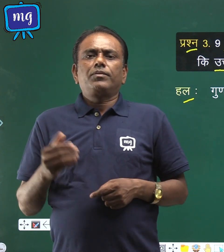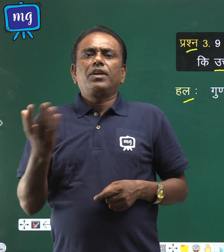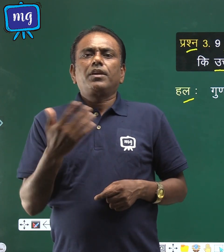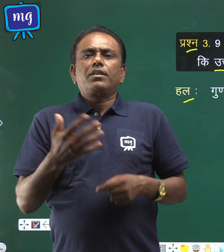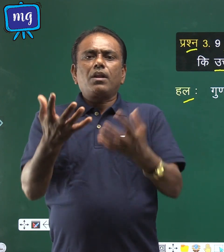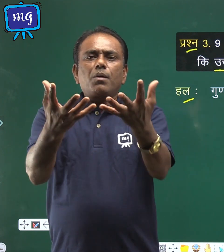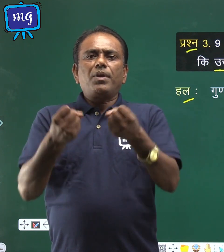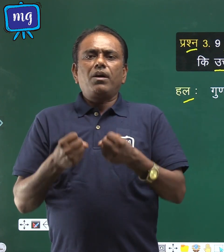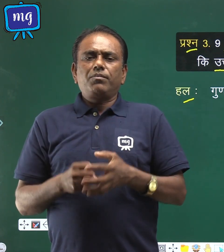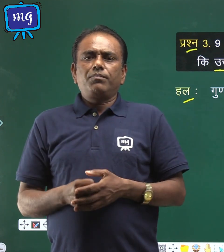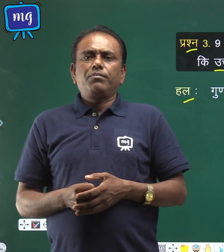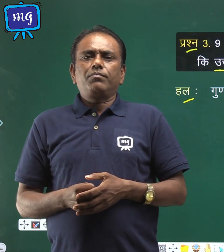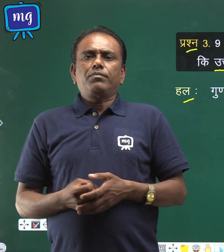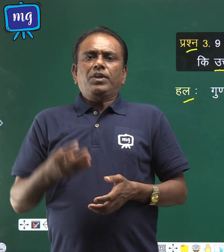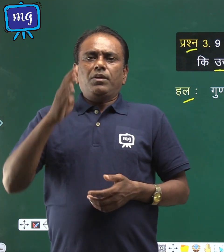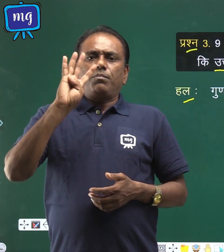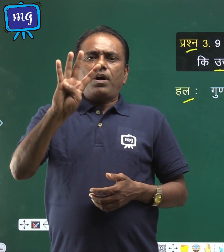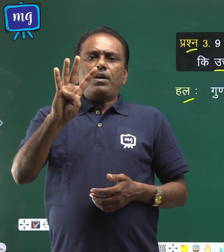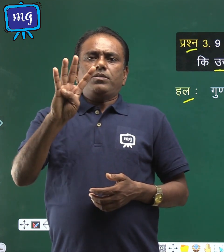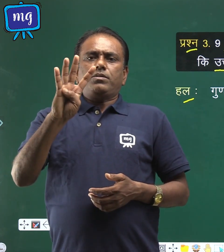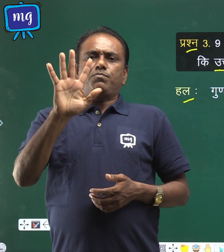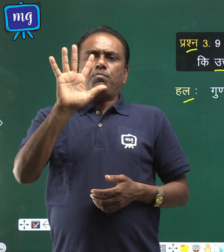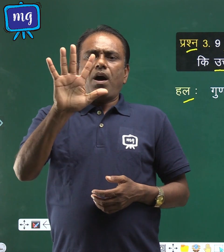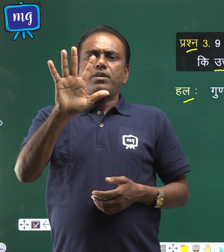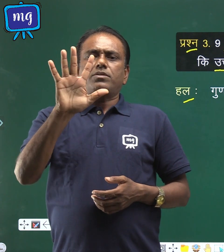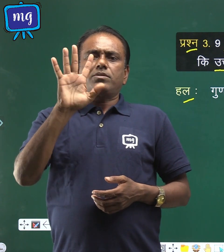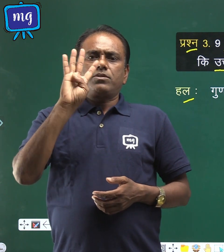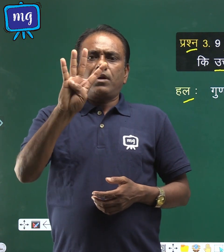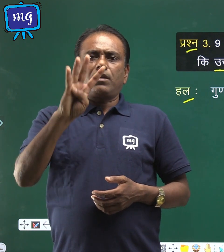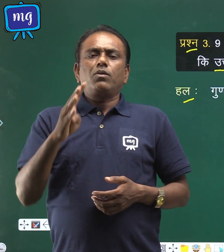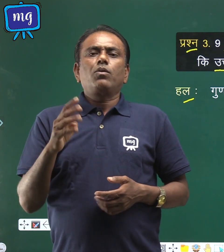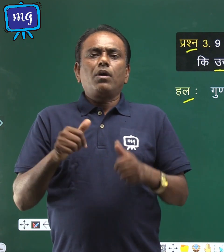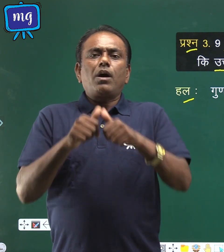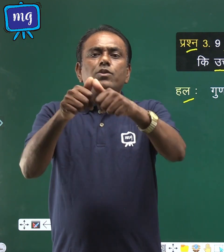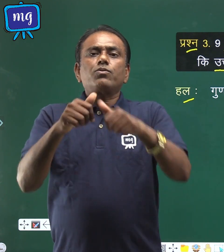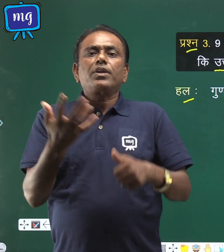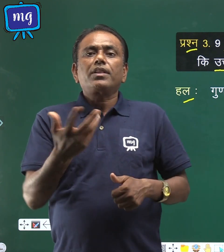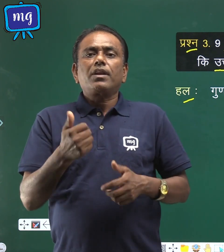कितना आया? 54। उत्तर कितना है?